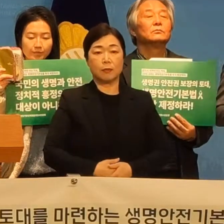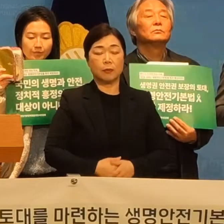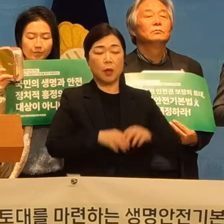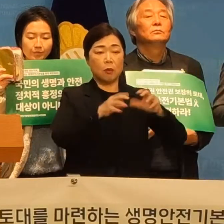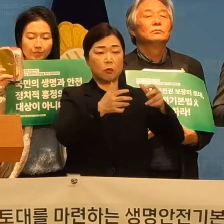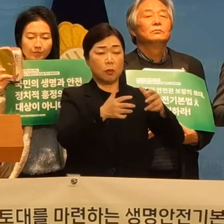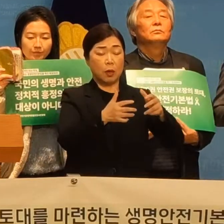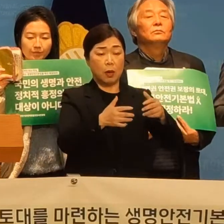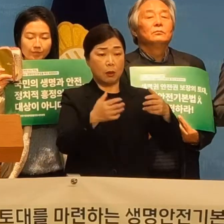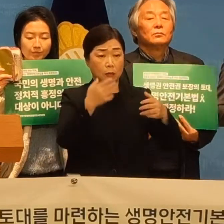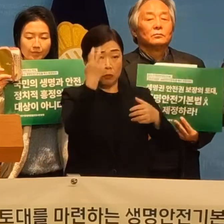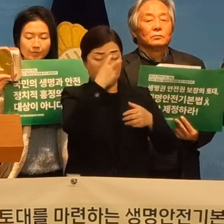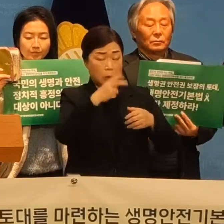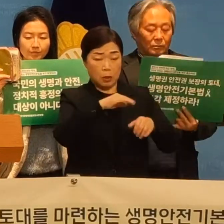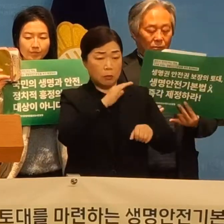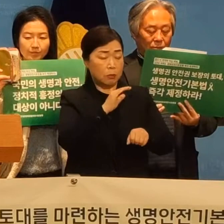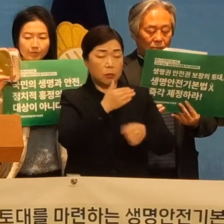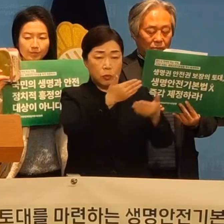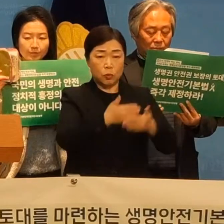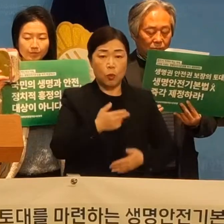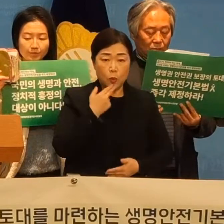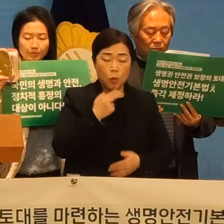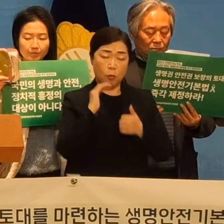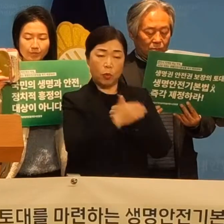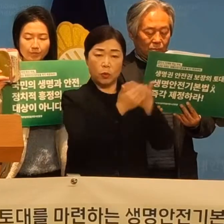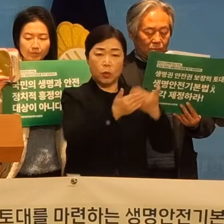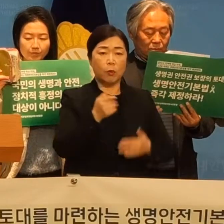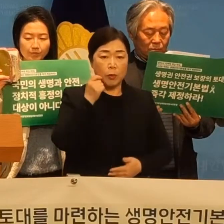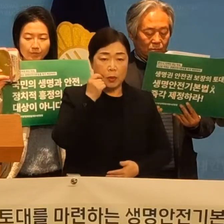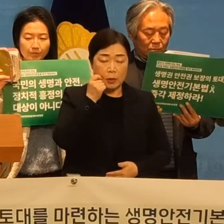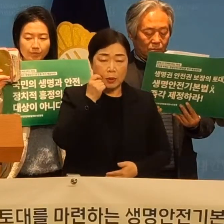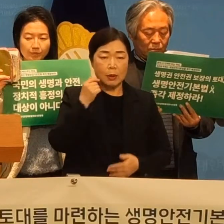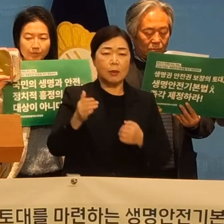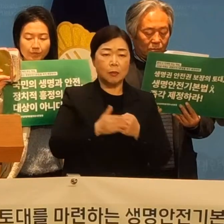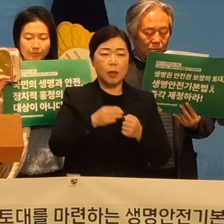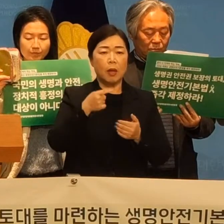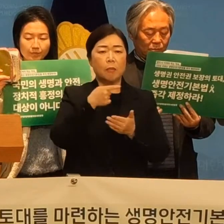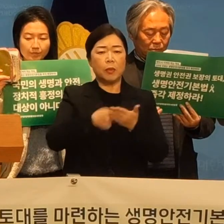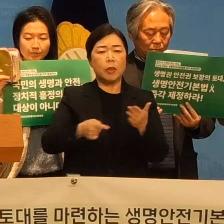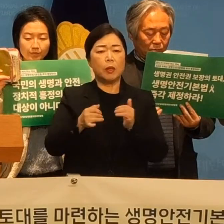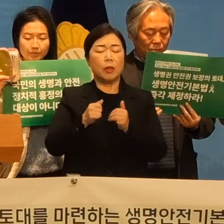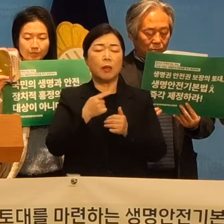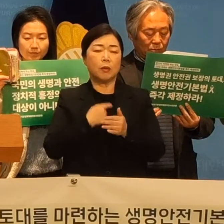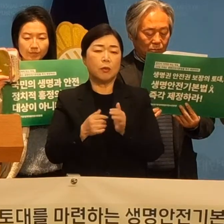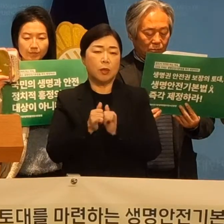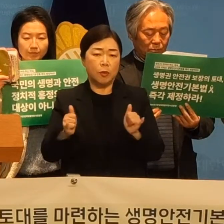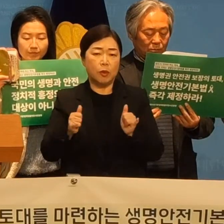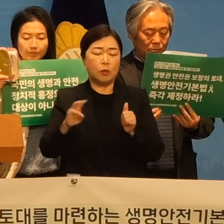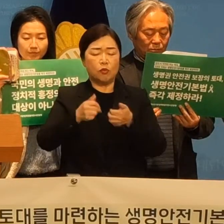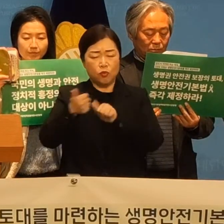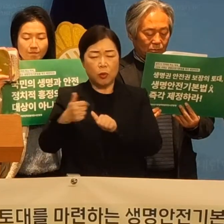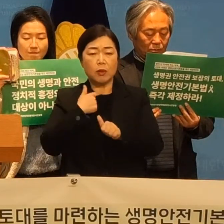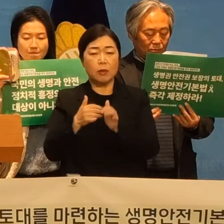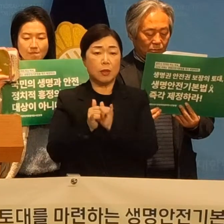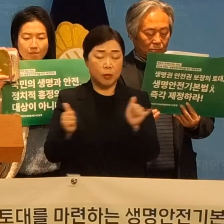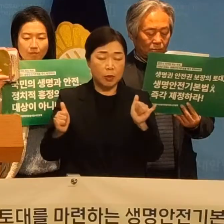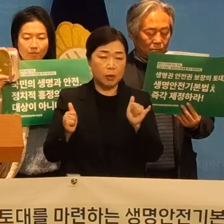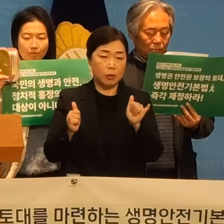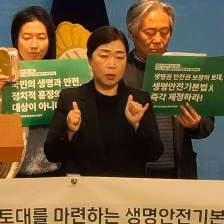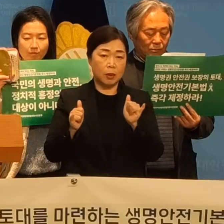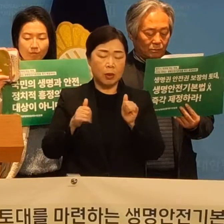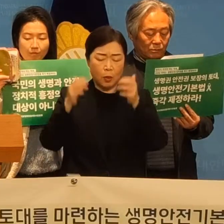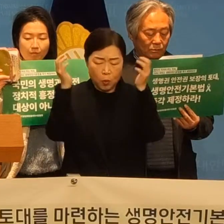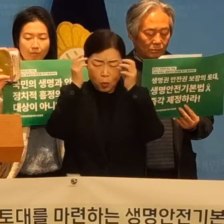안전을 보호받지 못한 희생자들, 그리고 그 희생자들을 떠나보낸 사람들, 그들의